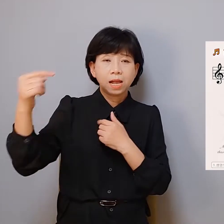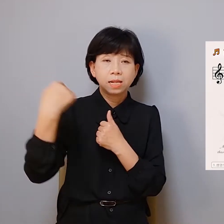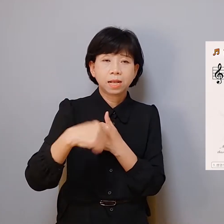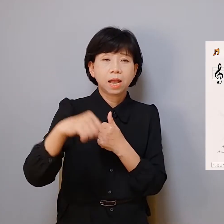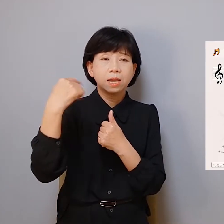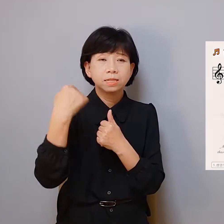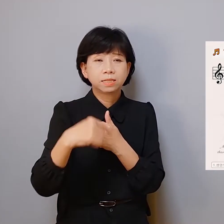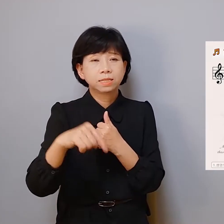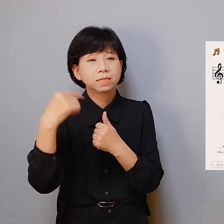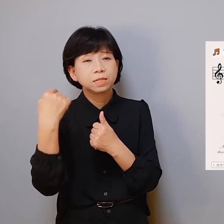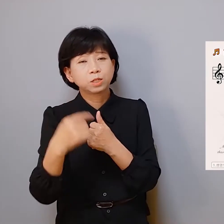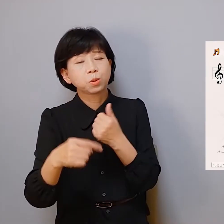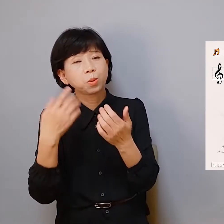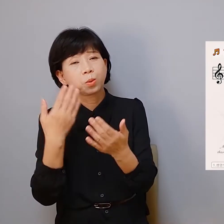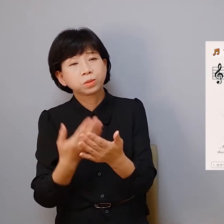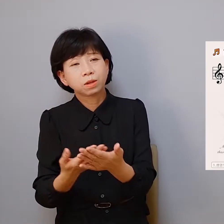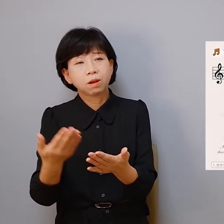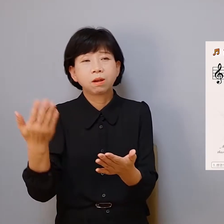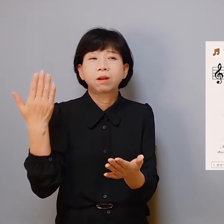보이사 날